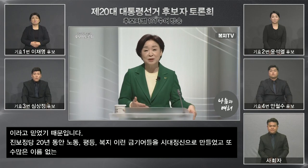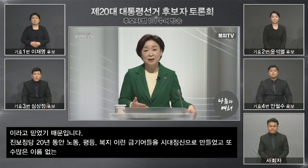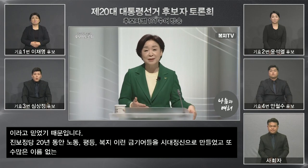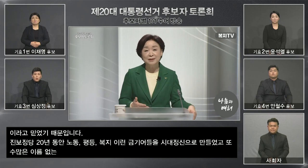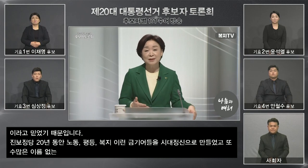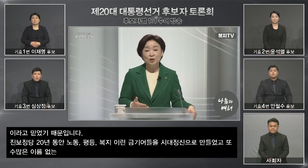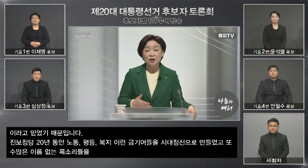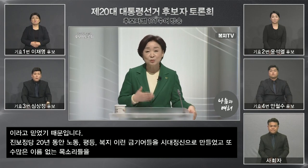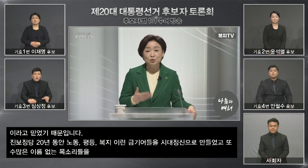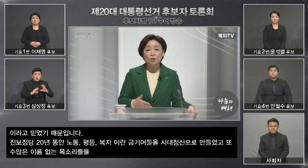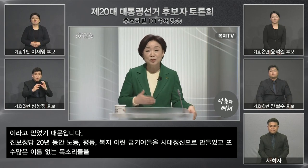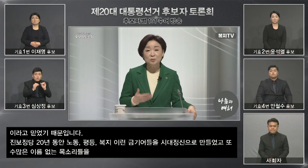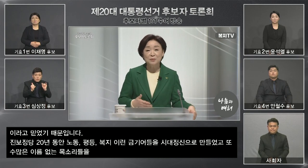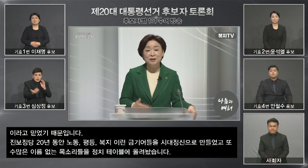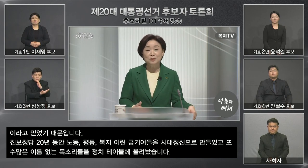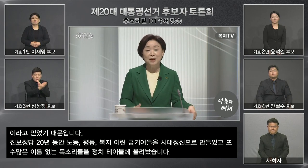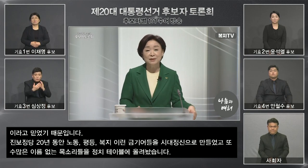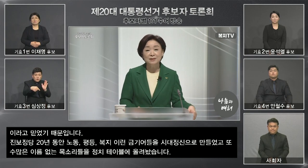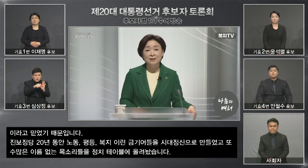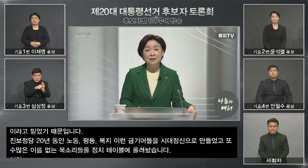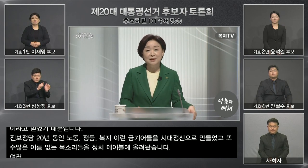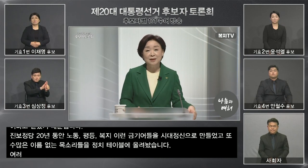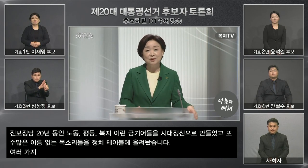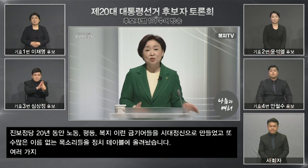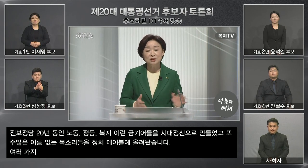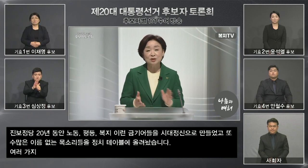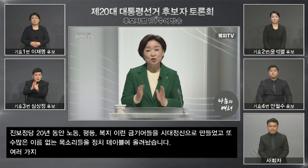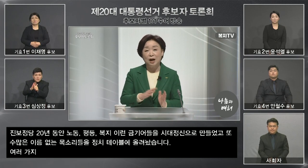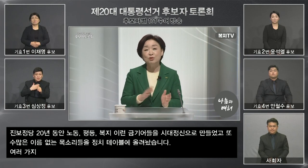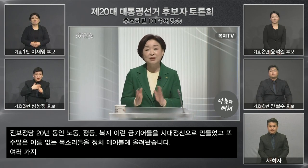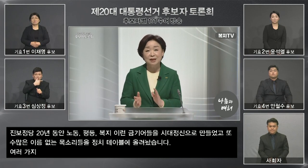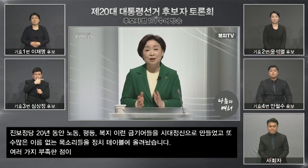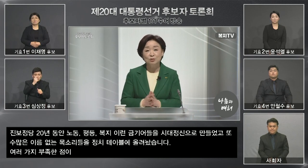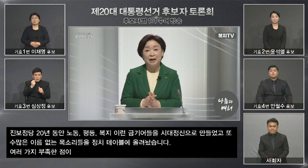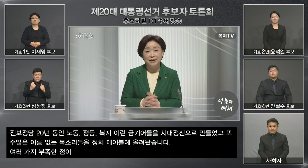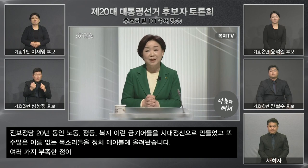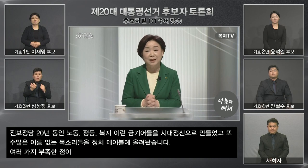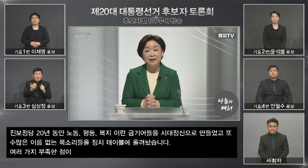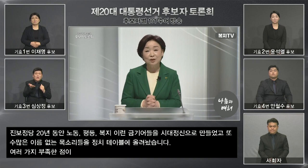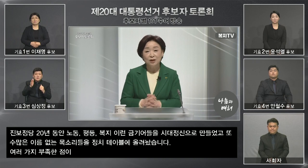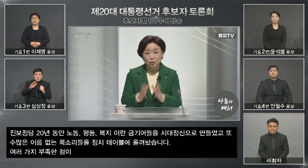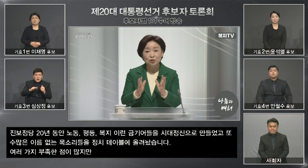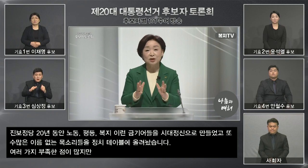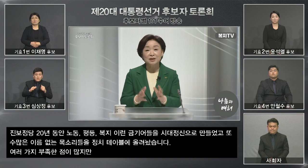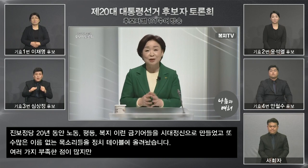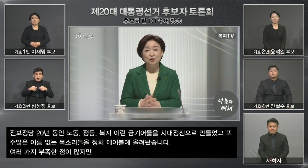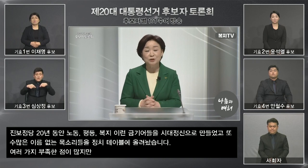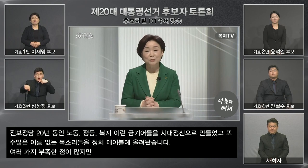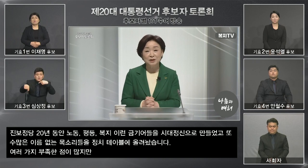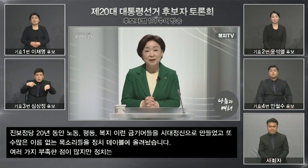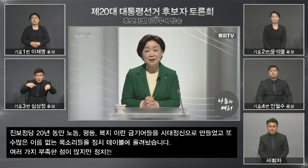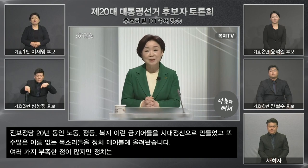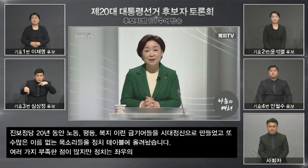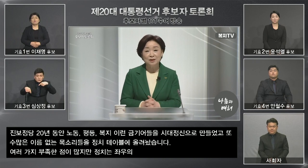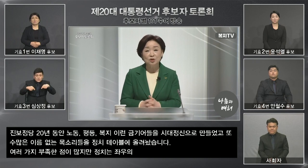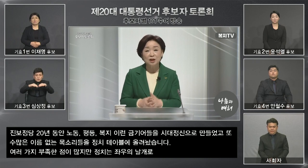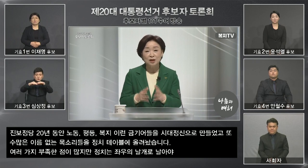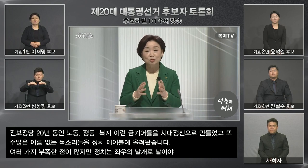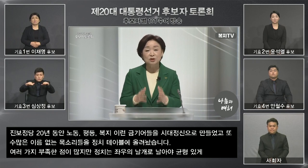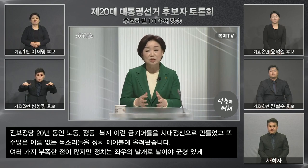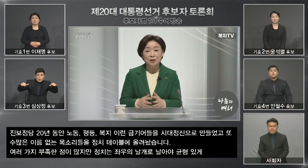올려놨습니다. 여러 가지 부족한 점이 많지만 정치는 좌우의 날개로 날아야 균형있게 날 수 있습니다.